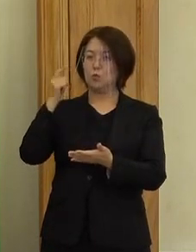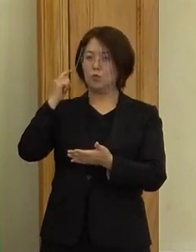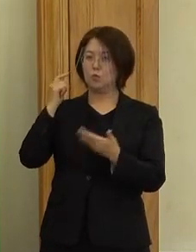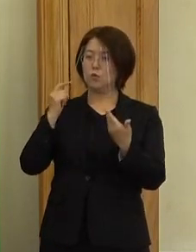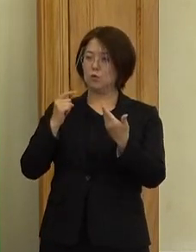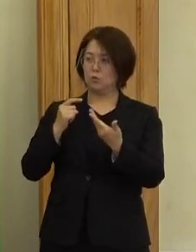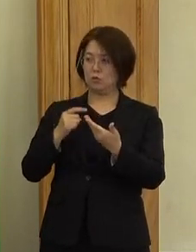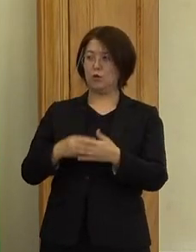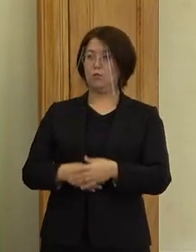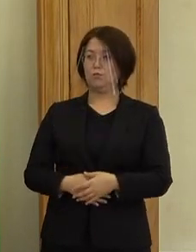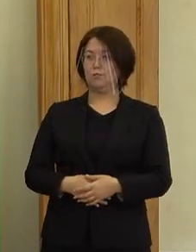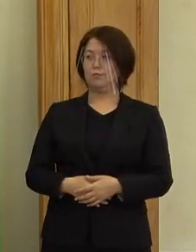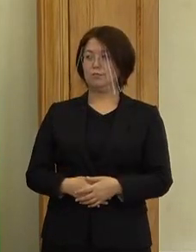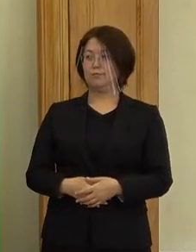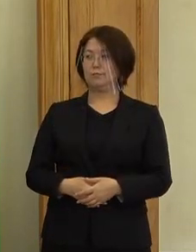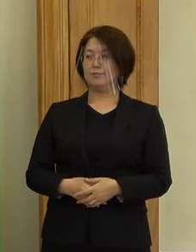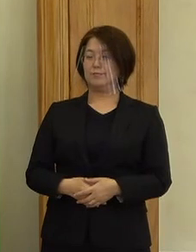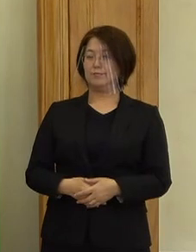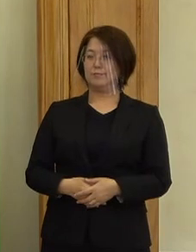教えてください。